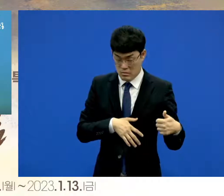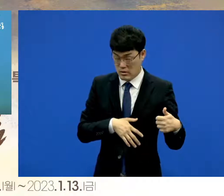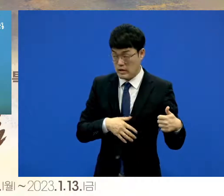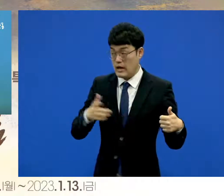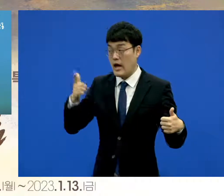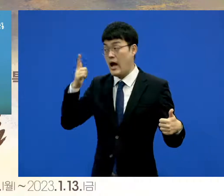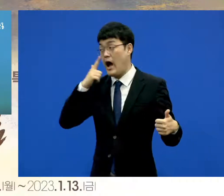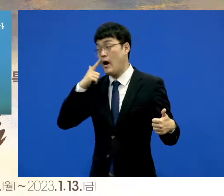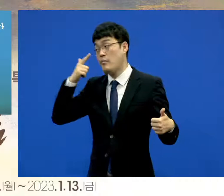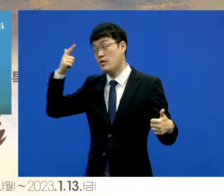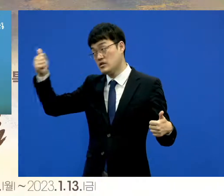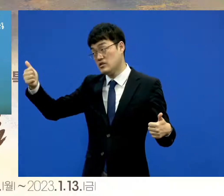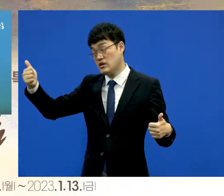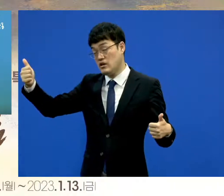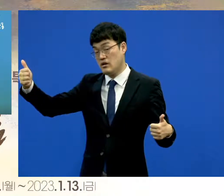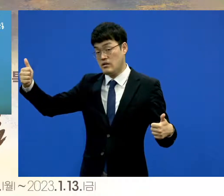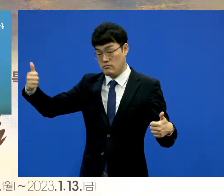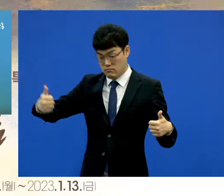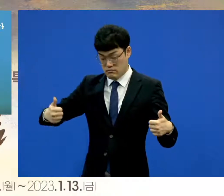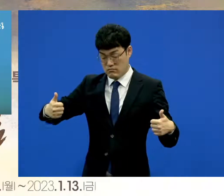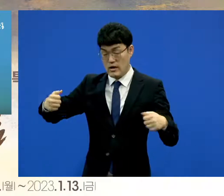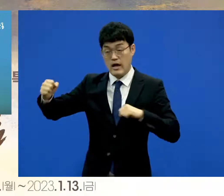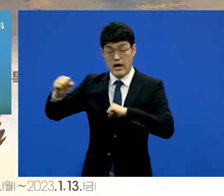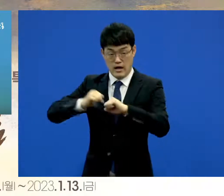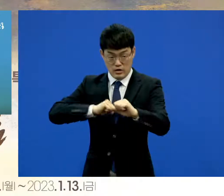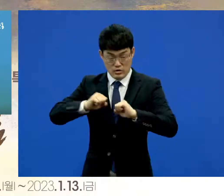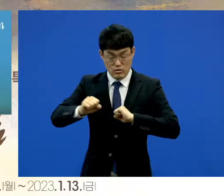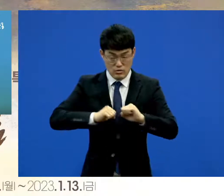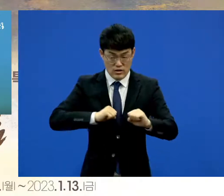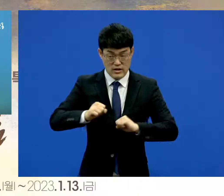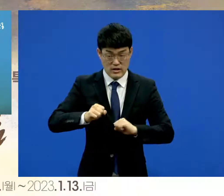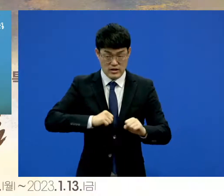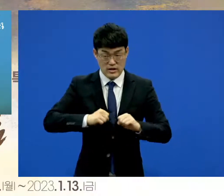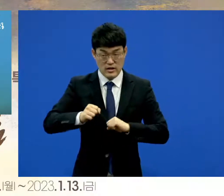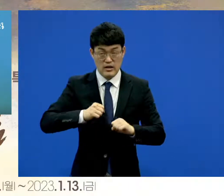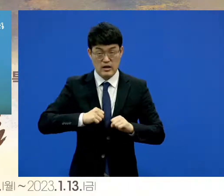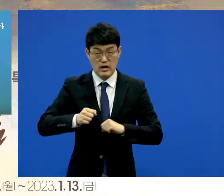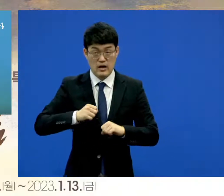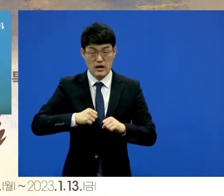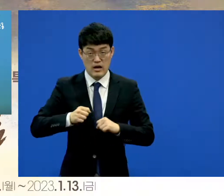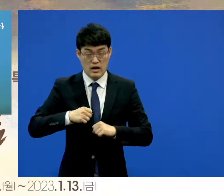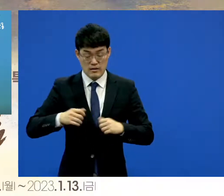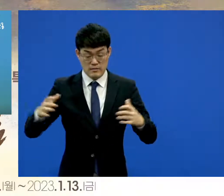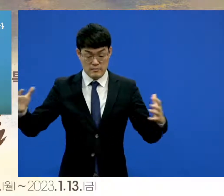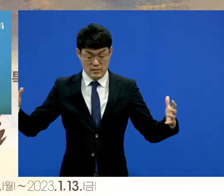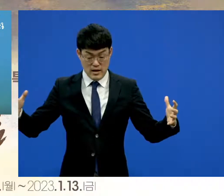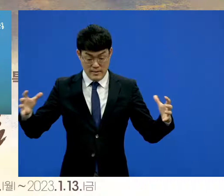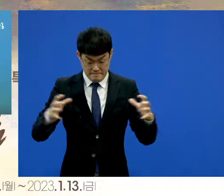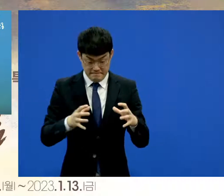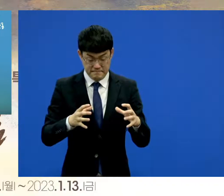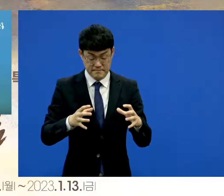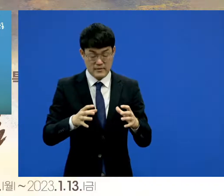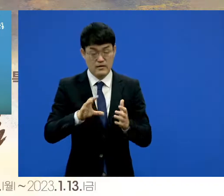행위가 결합될 때 무슨 일이 일어날지는 우리는 아무도 모릅니다.